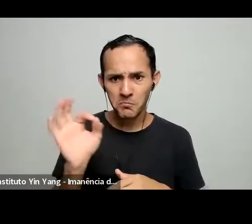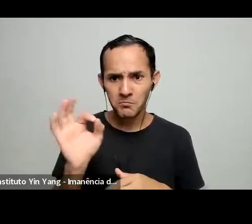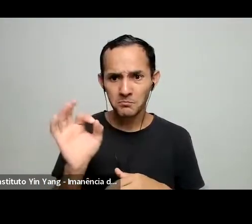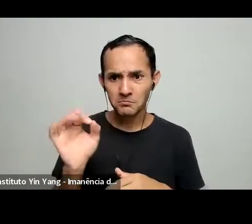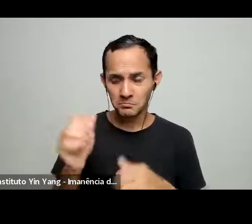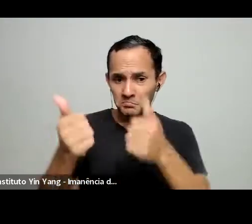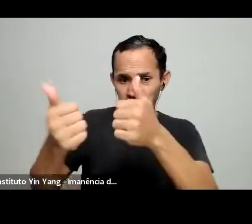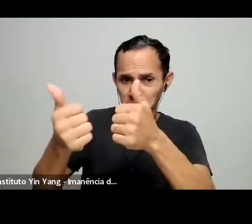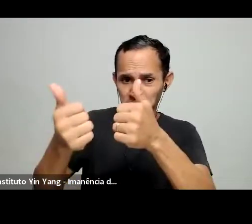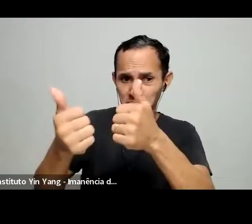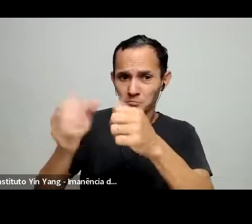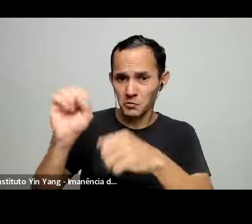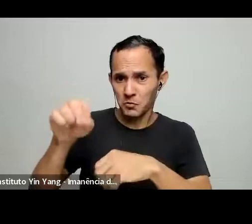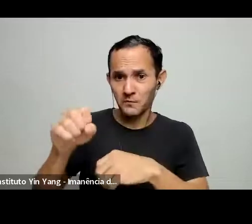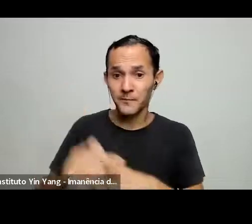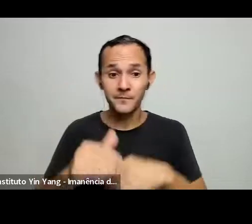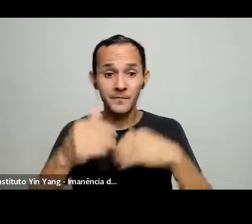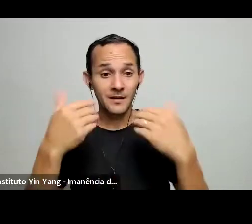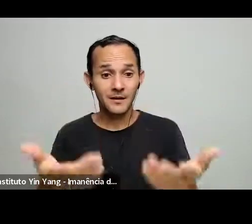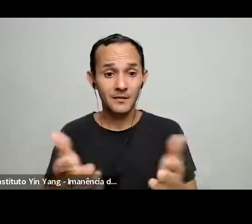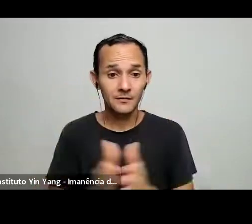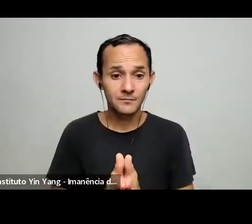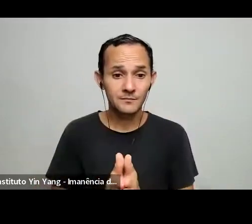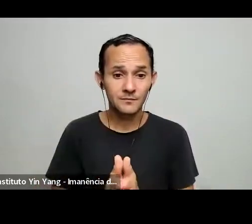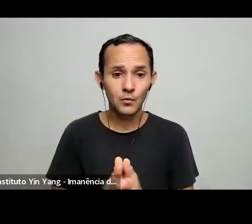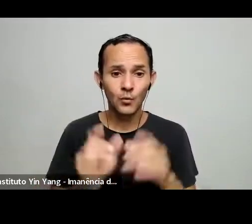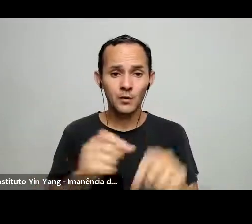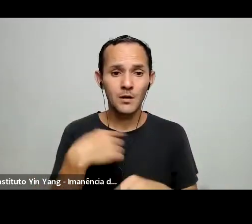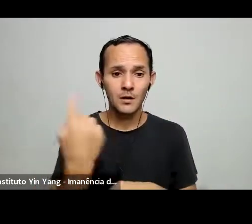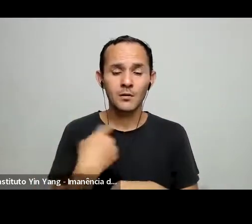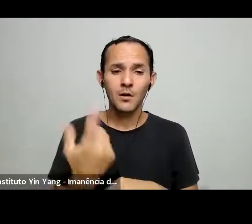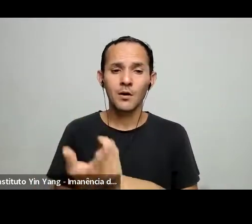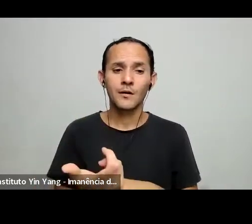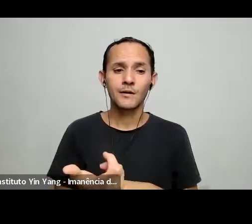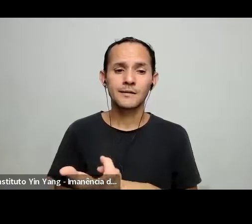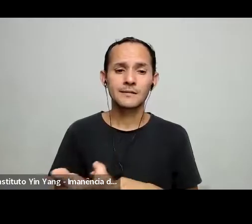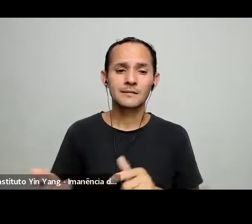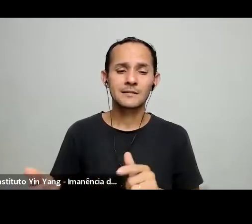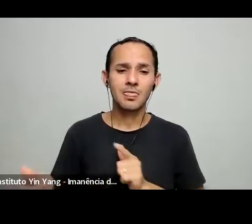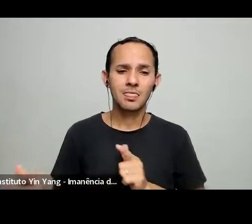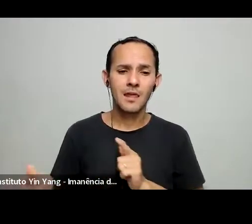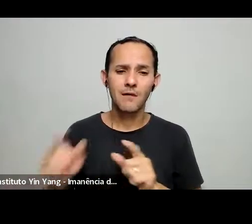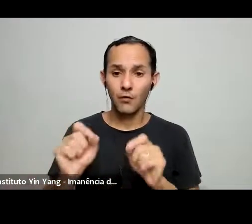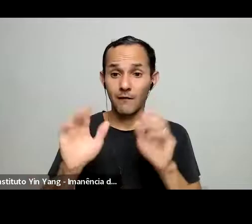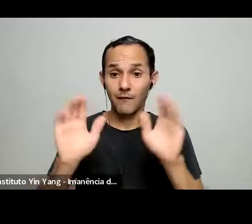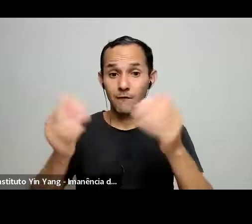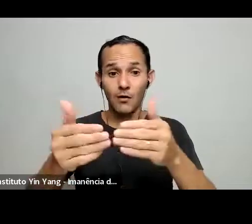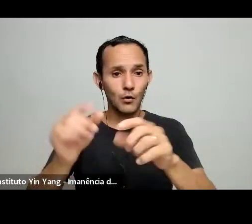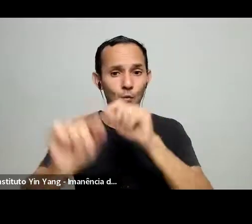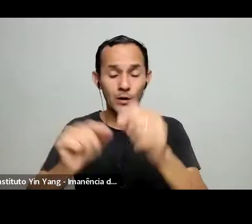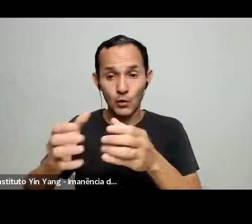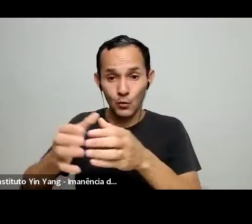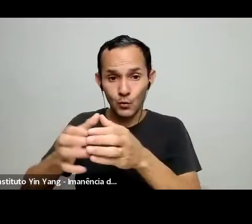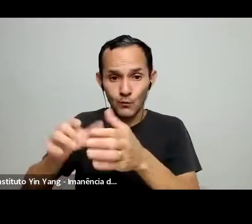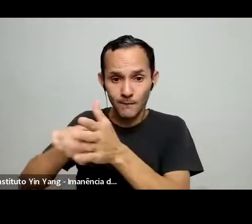está adequado. Ok. Então, nós estivemos. Vou focar hoje no grupo de